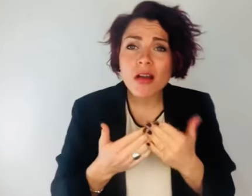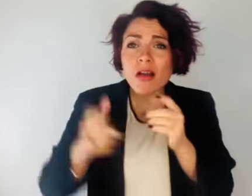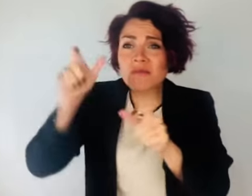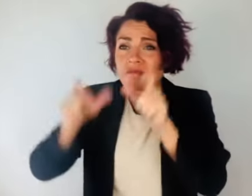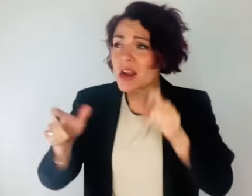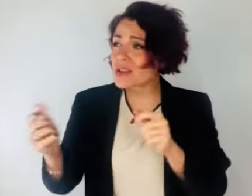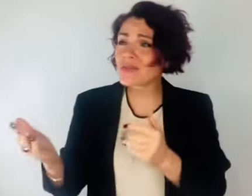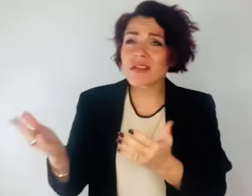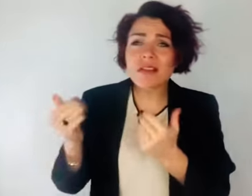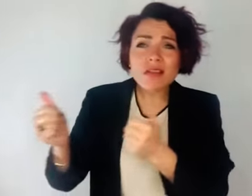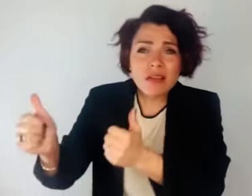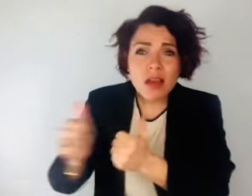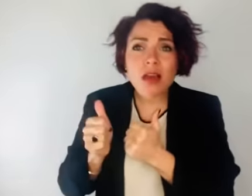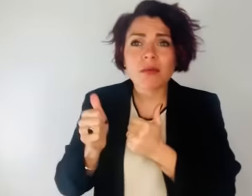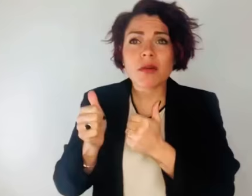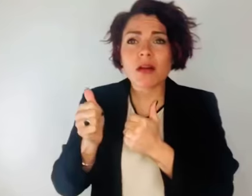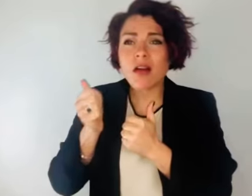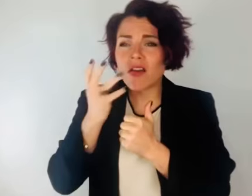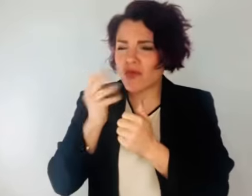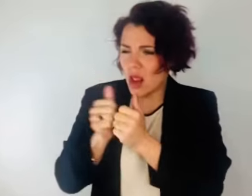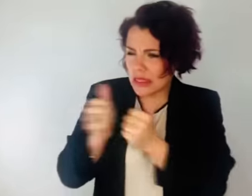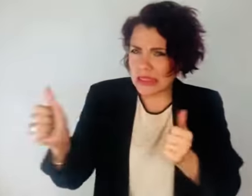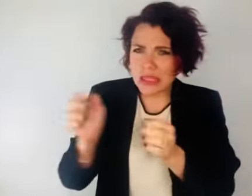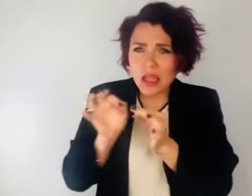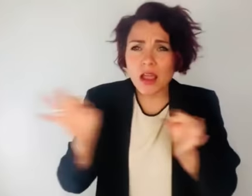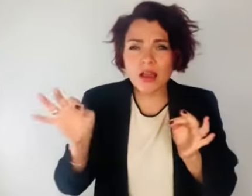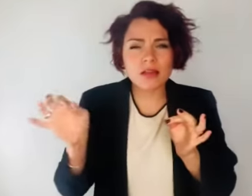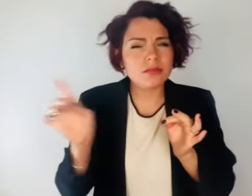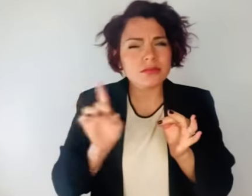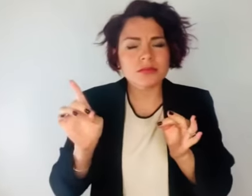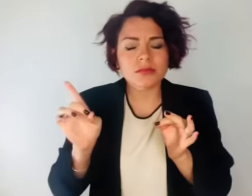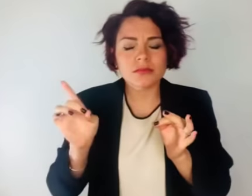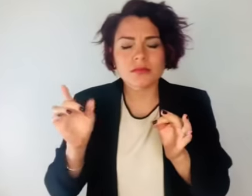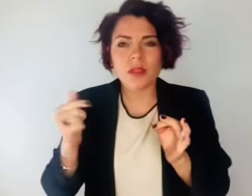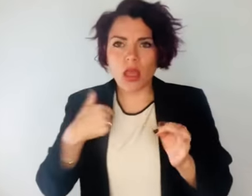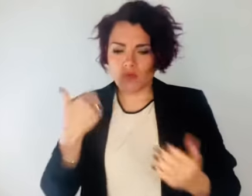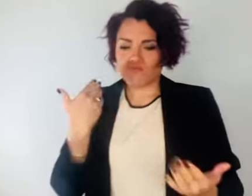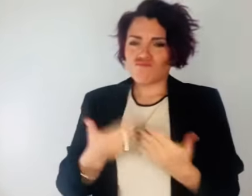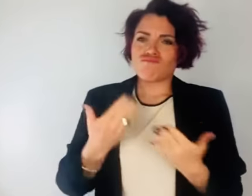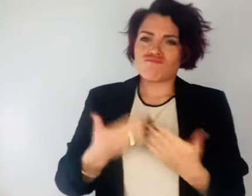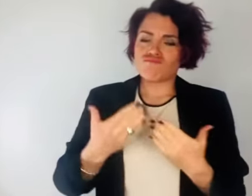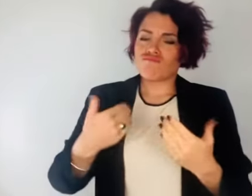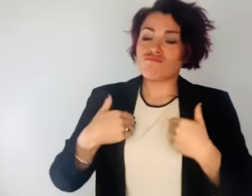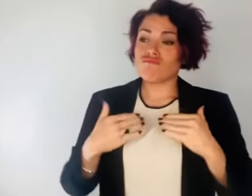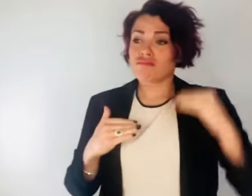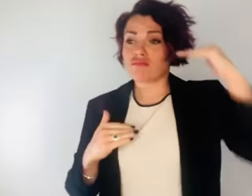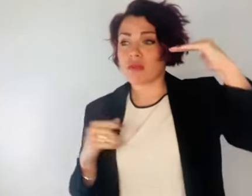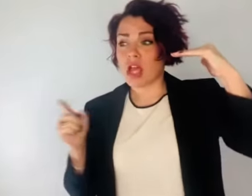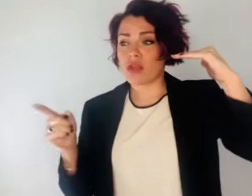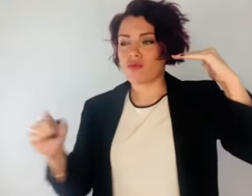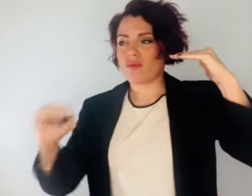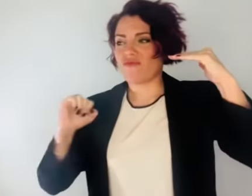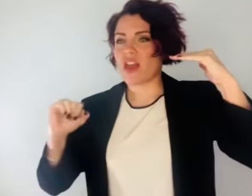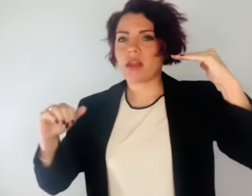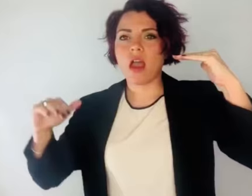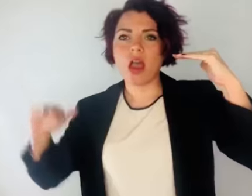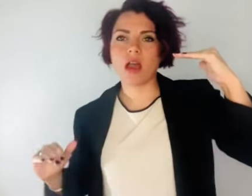quando chiama le persone al suo seguito non stabilisce una distanza io sono il signore tu sei un fedele